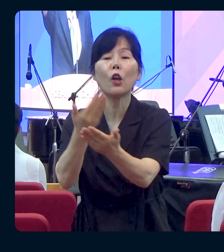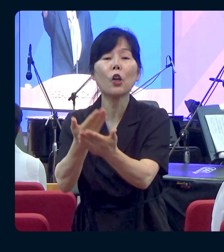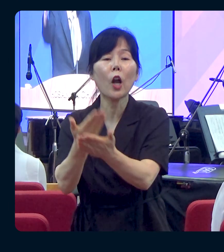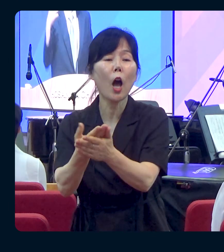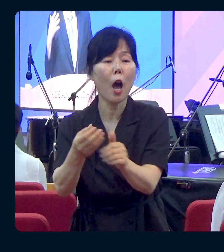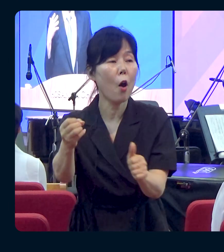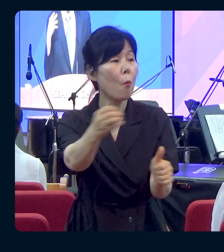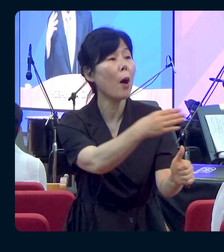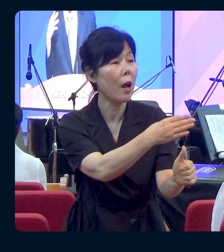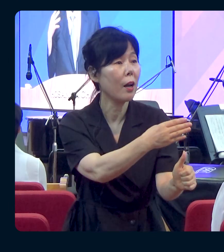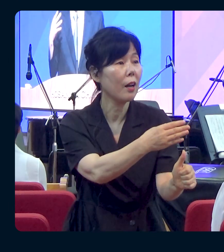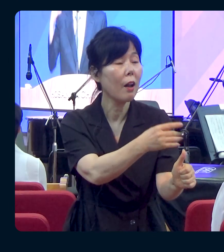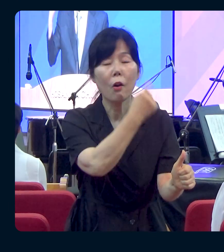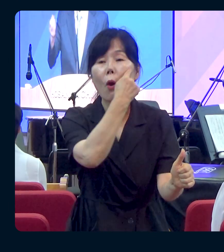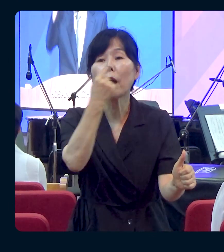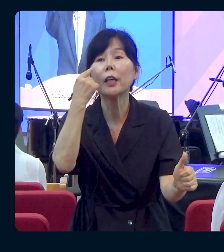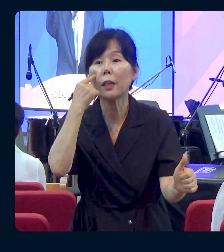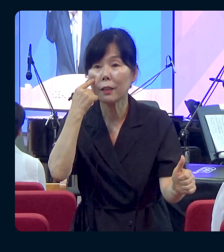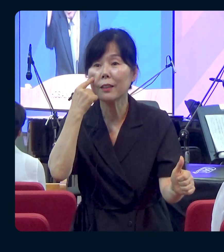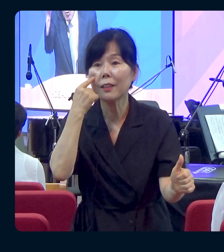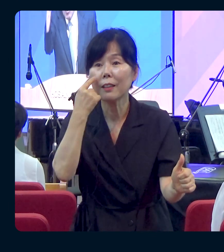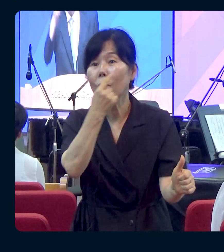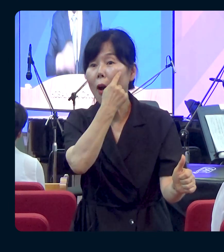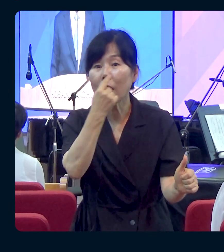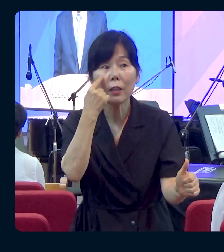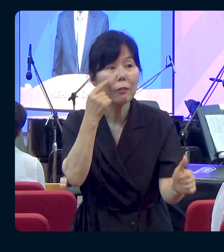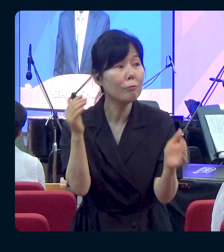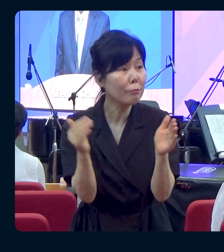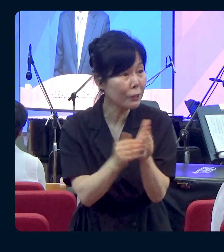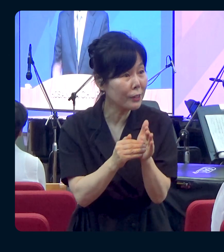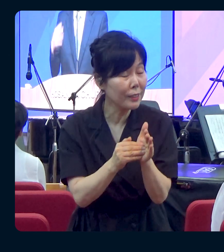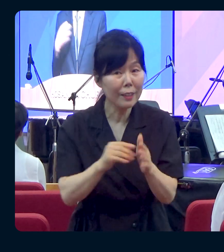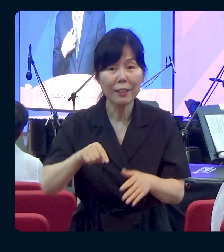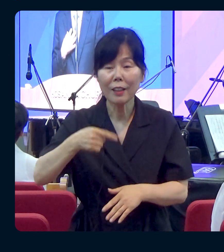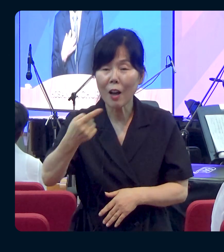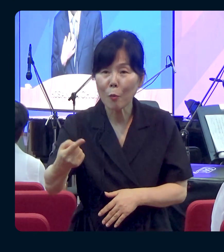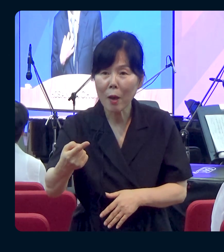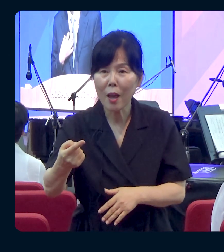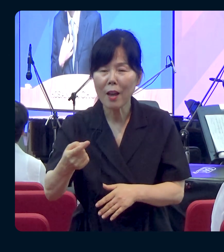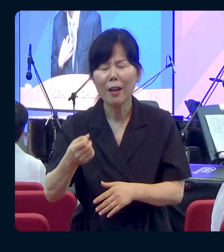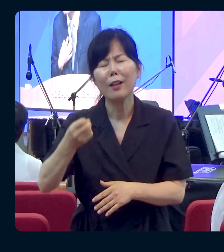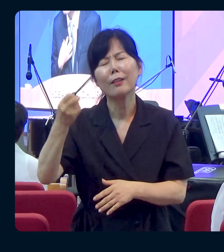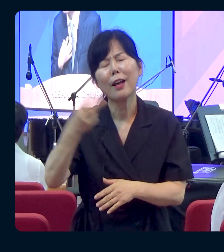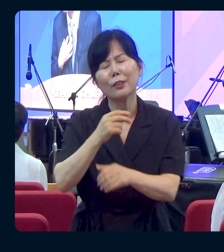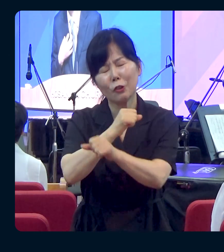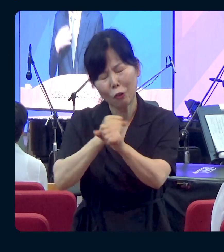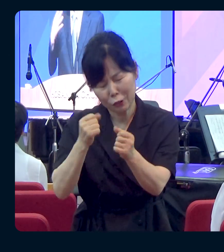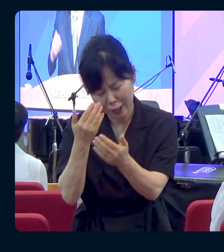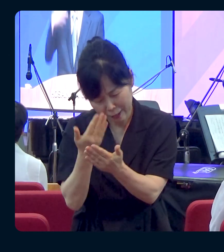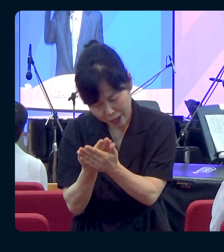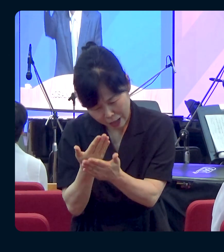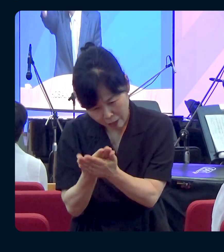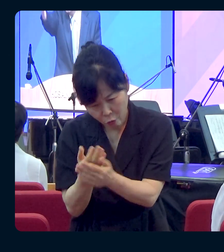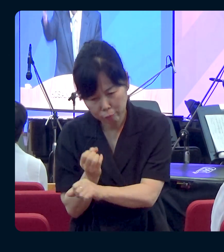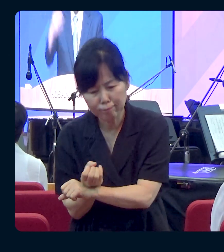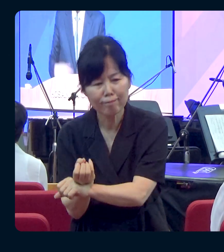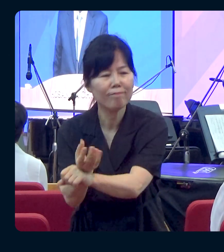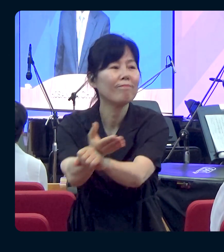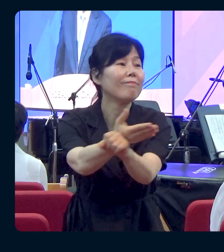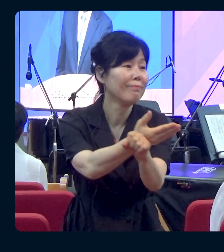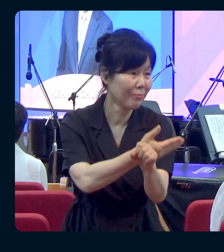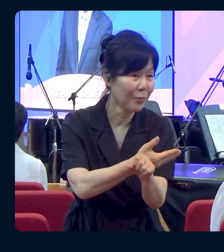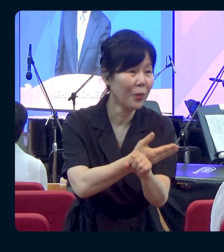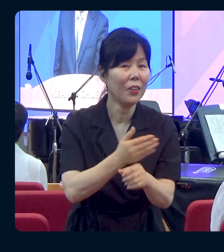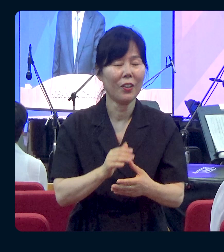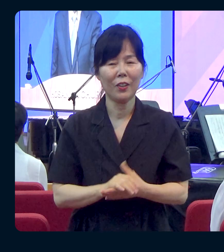아버지 살았을 때 혹시 잊어버리면 안 되니까 아버지가 우리를 용서하라고 했던 사실을 확인하고 그리고서 우리를 다시 한번